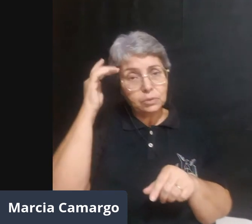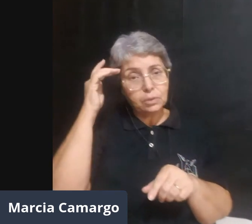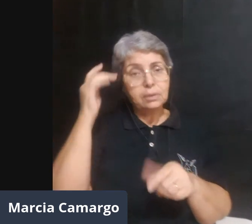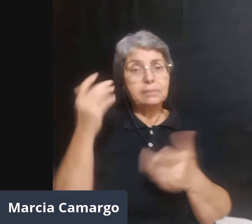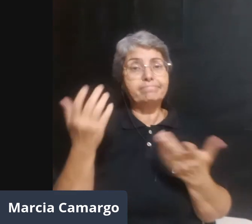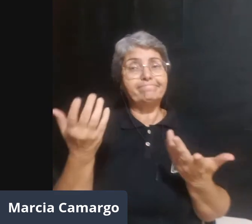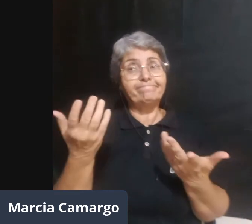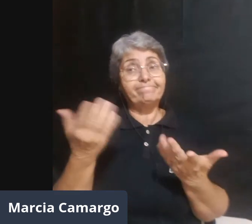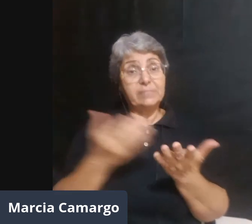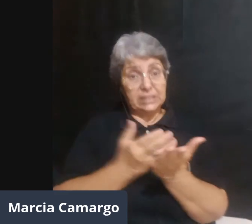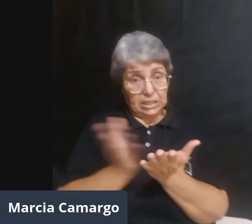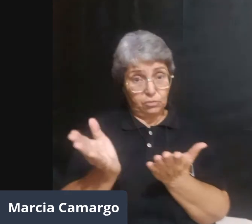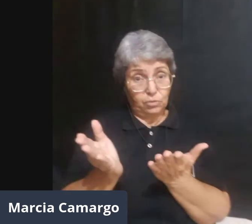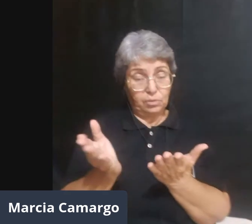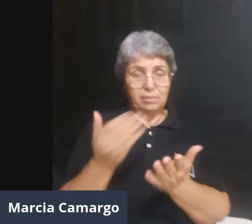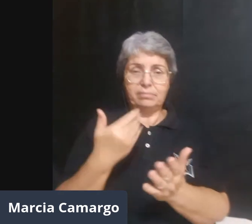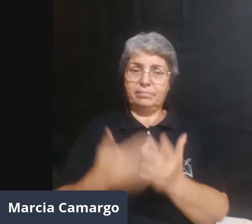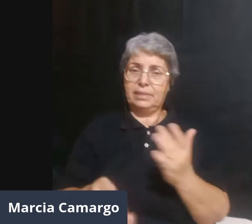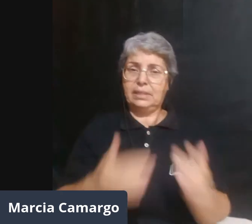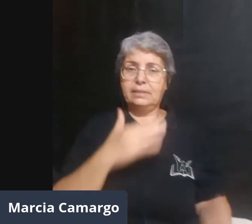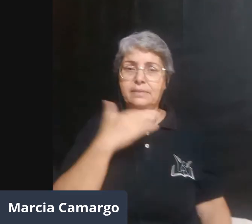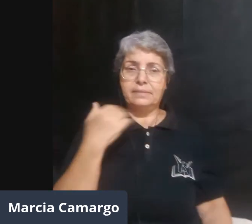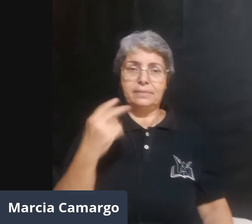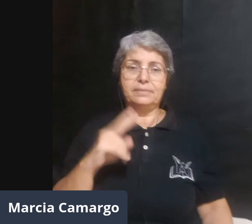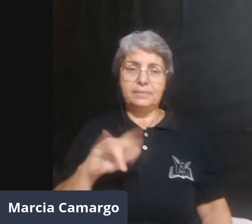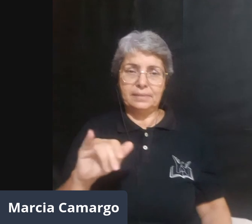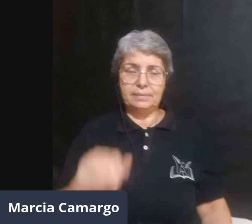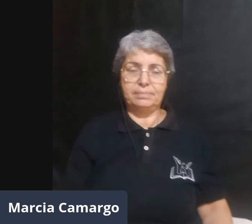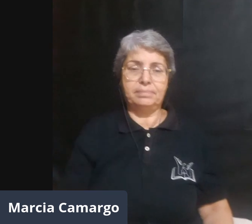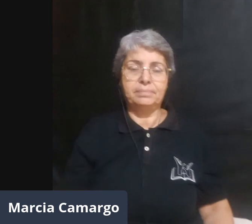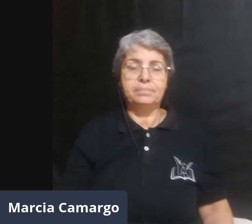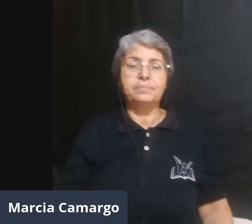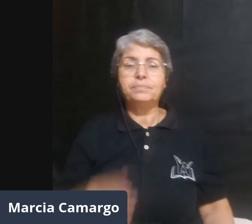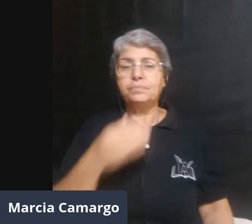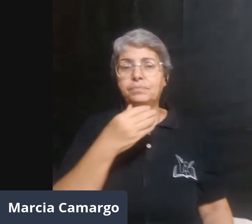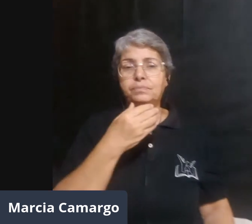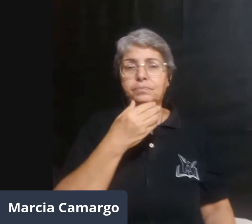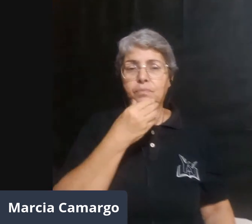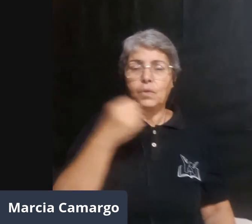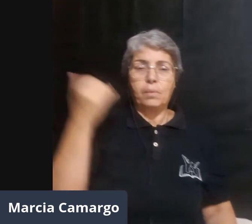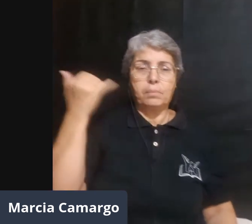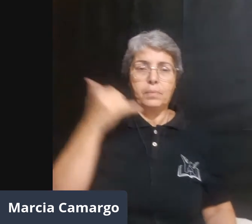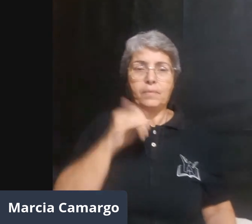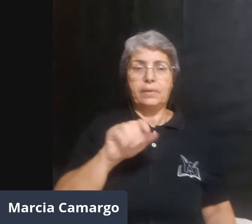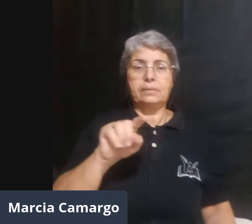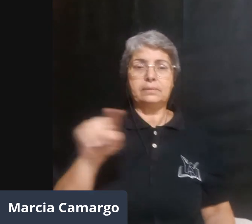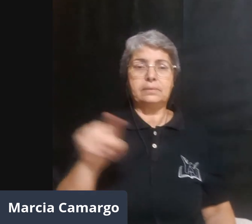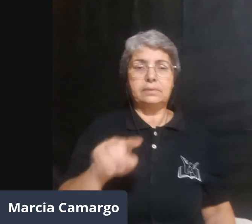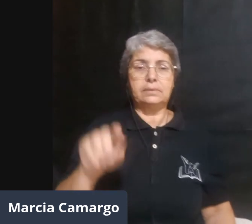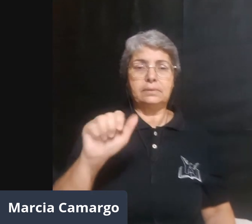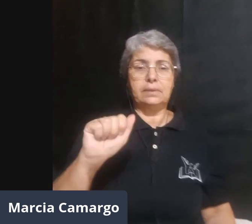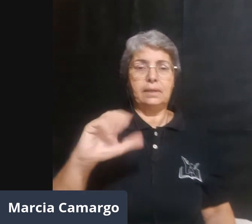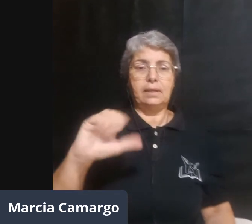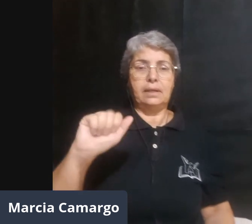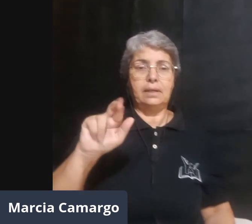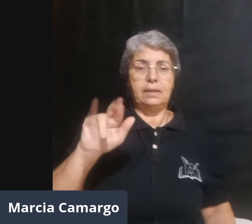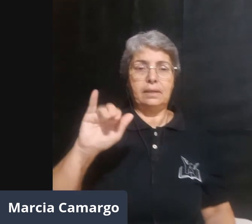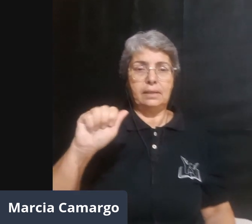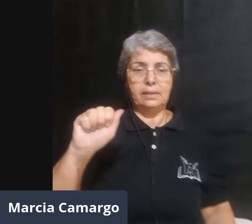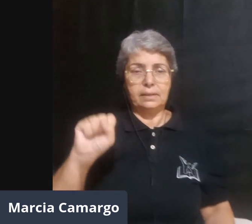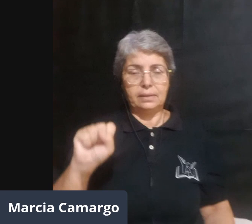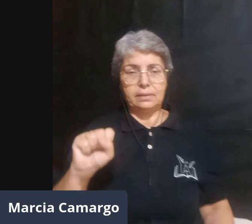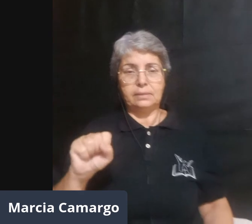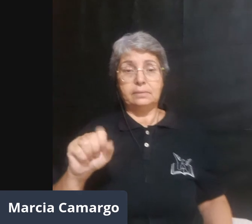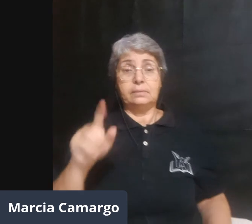morte. Zacarias antecipou esse acontecimento. Assim diz o Senhor dos Exércitos: naquele